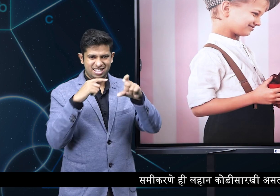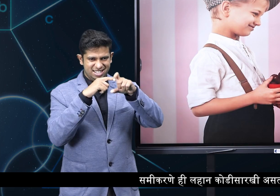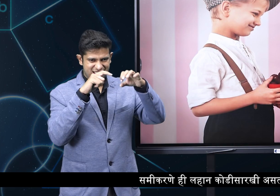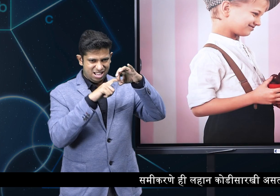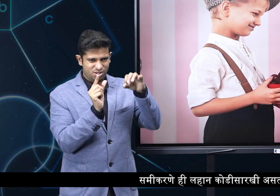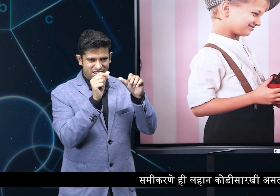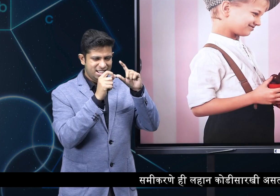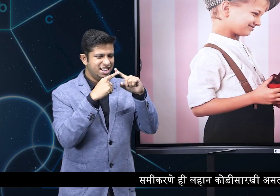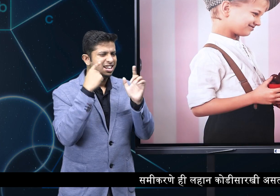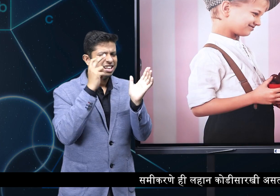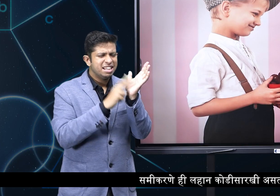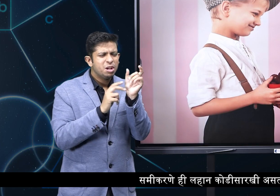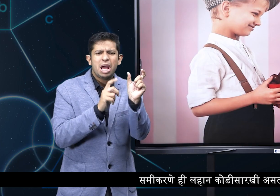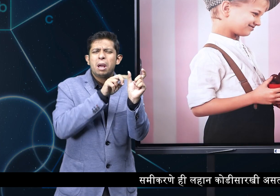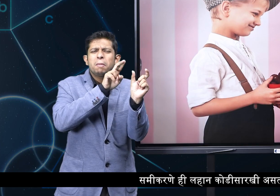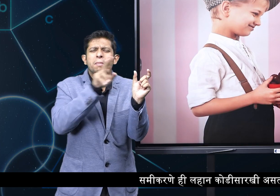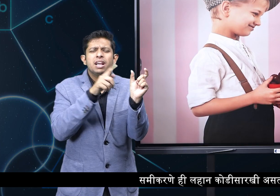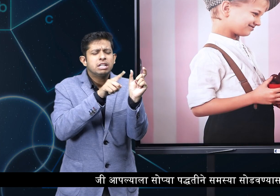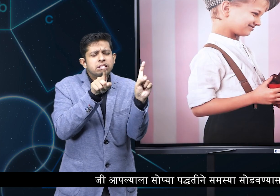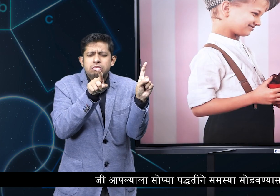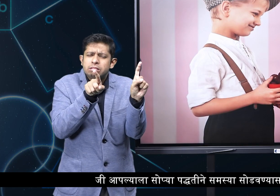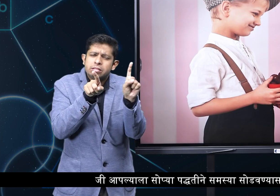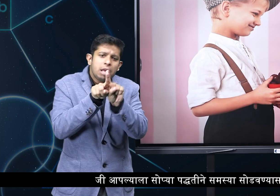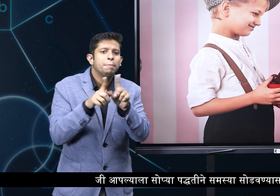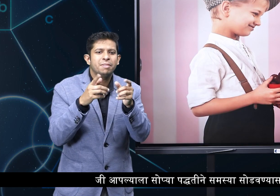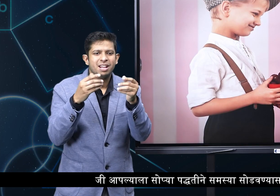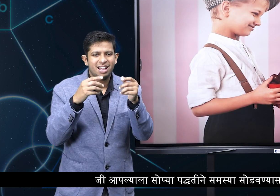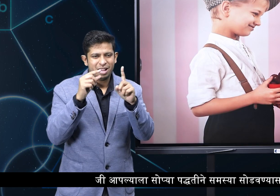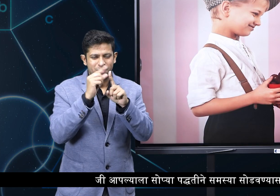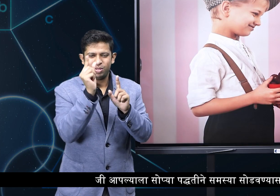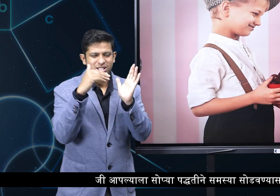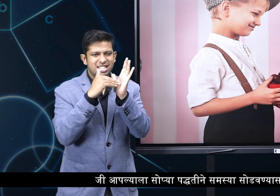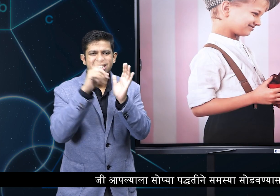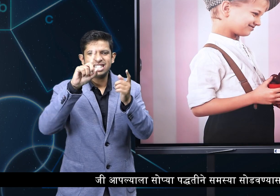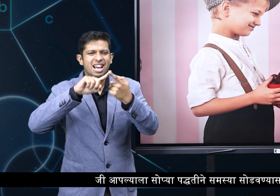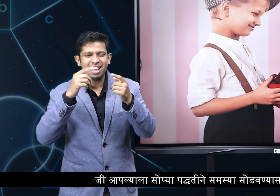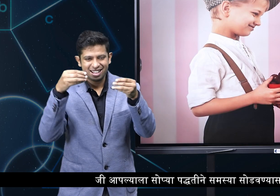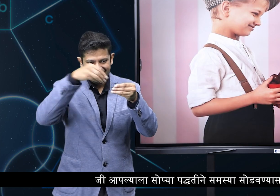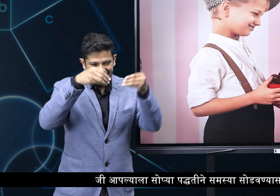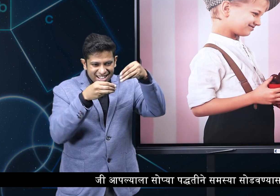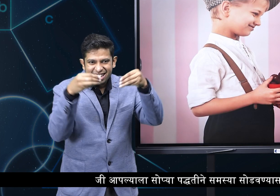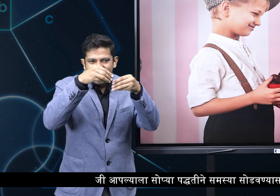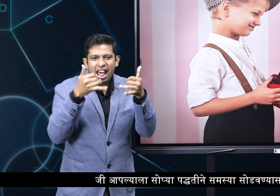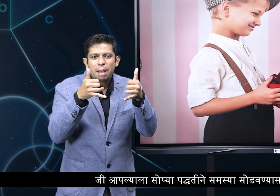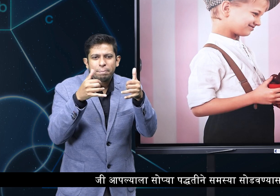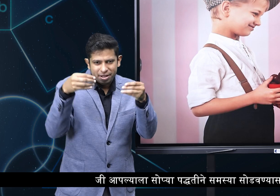समीकरणे ही लहान कोडीसारखी असतात जी आपल्याला सोप्या पद्धतीने समस्या सोडवून मदत करतात.